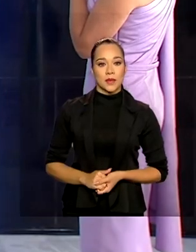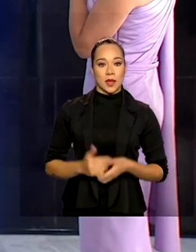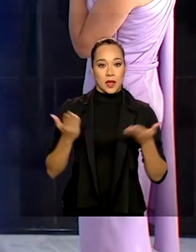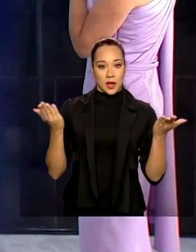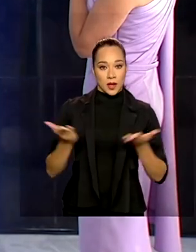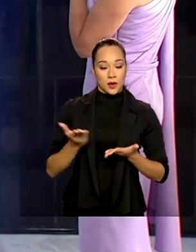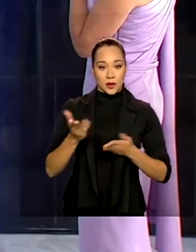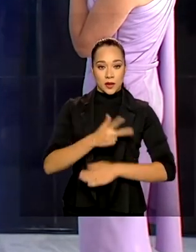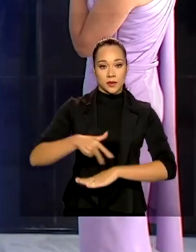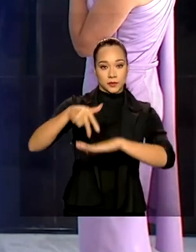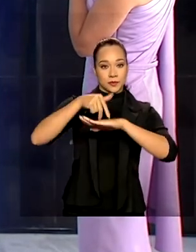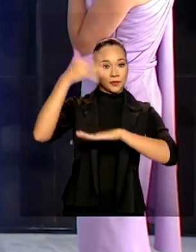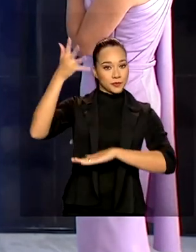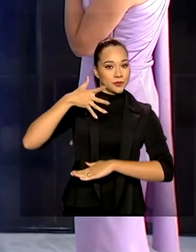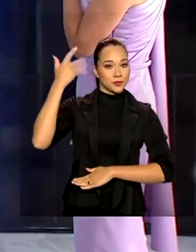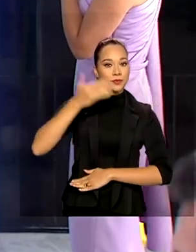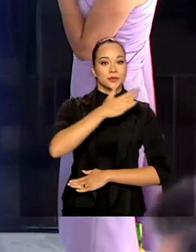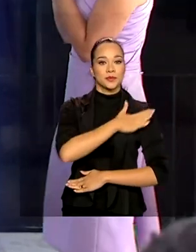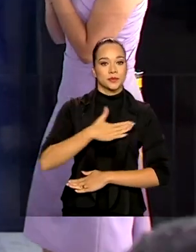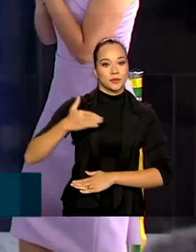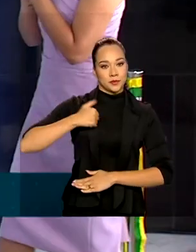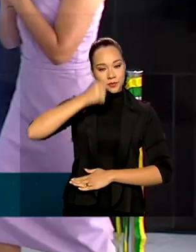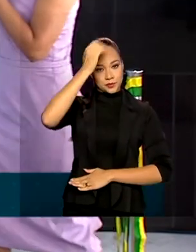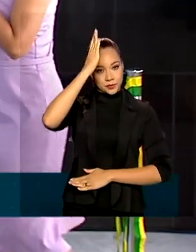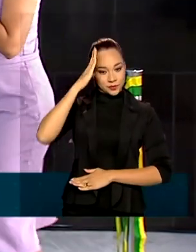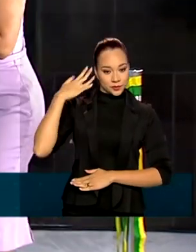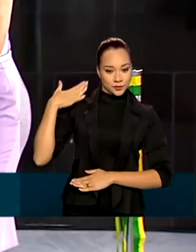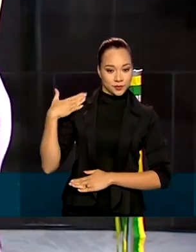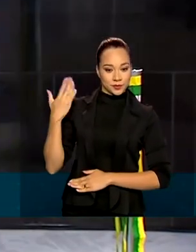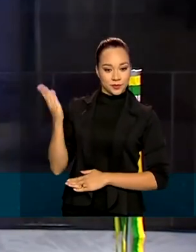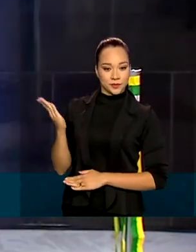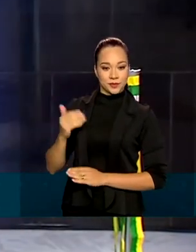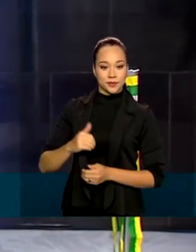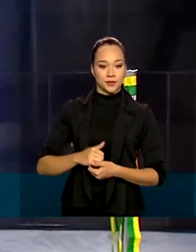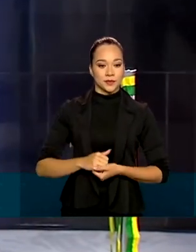Ouviremos as palavras da senhora Michele Bolsonaro.